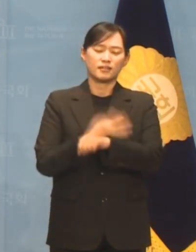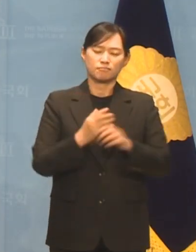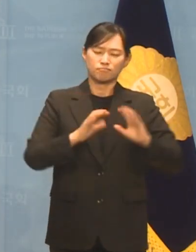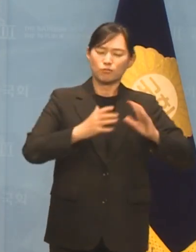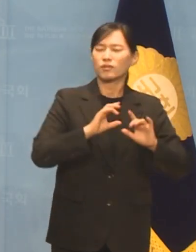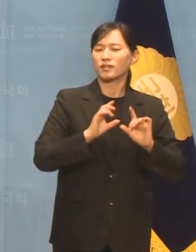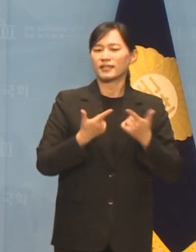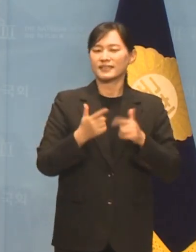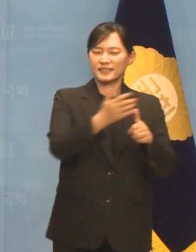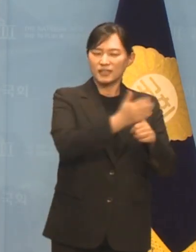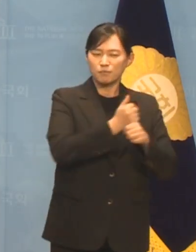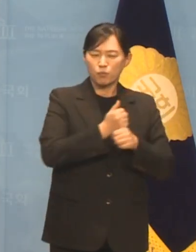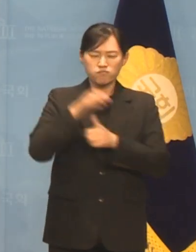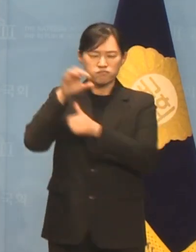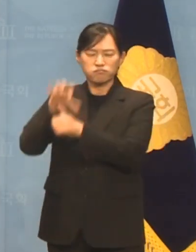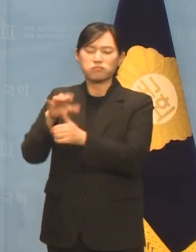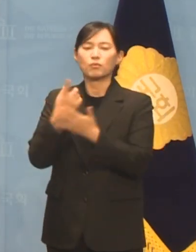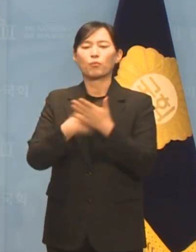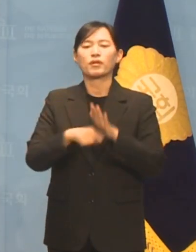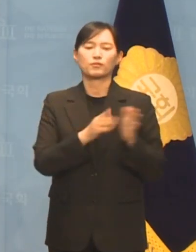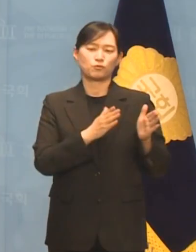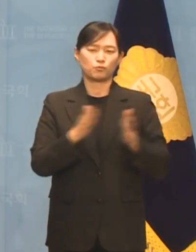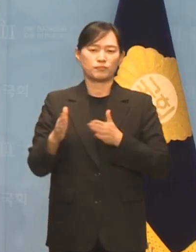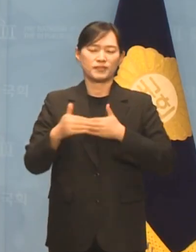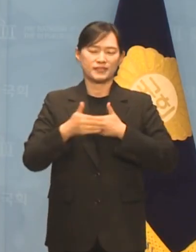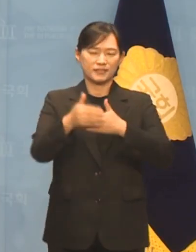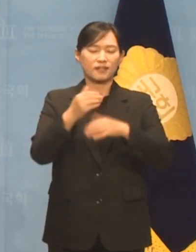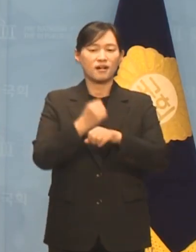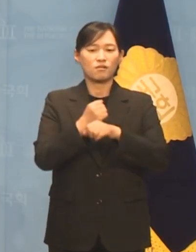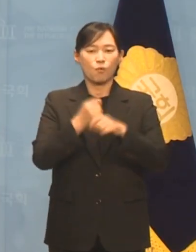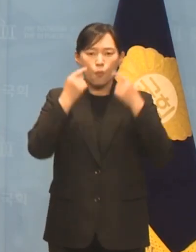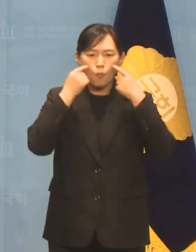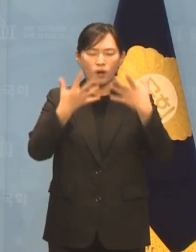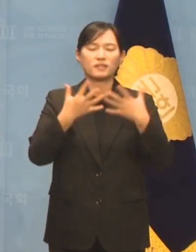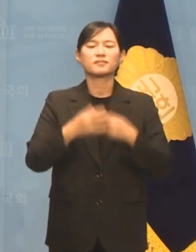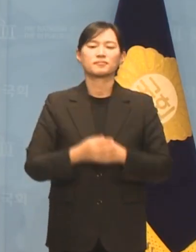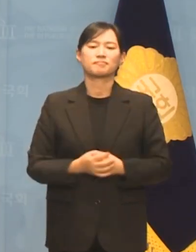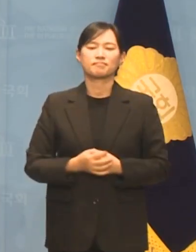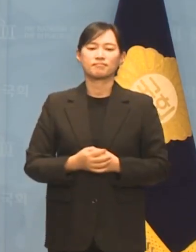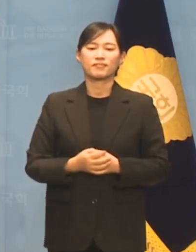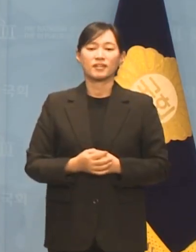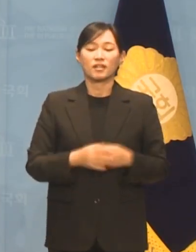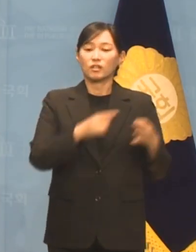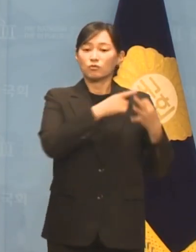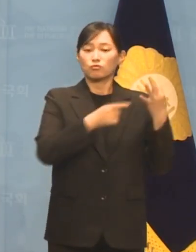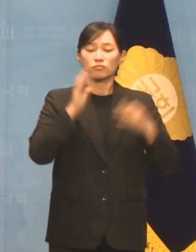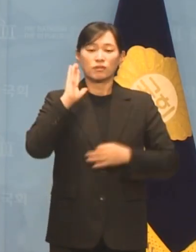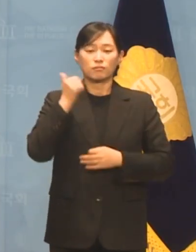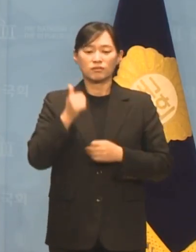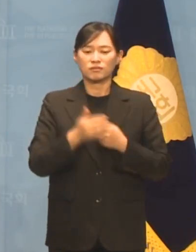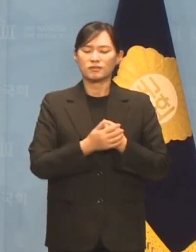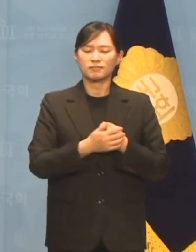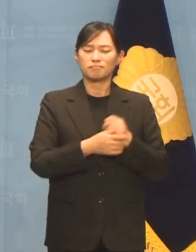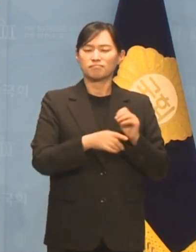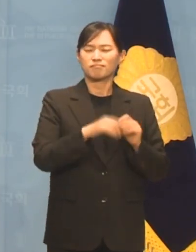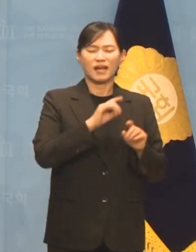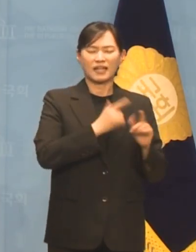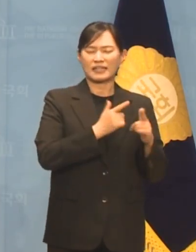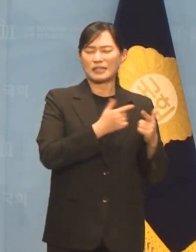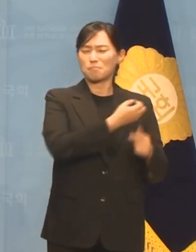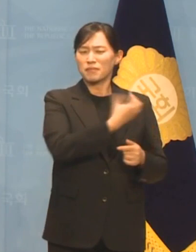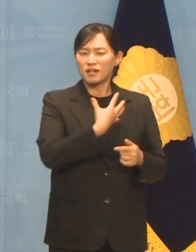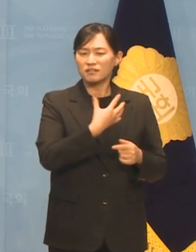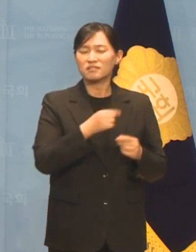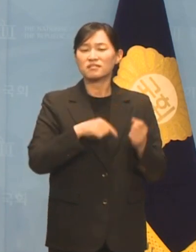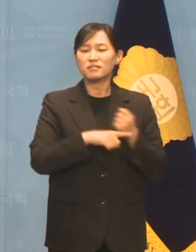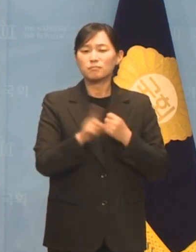아니라 체포 및 구금을 실행하기 위한 준비가 진행된 것이 명백해졌습니다. 윤 대통령은 이를 부인하는 것은 진실을